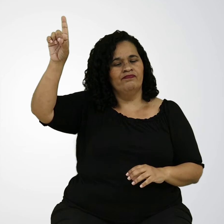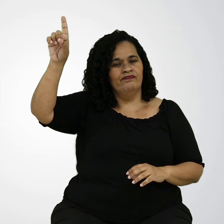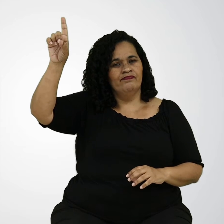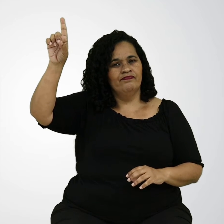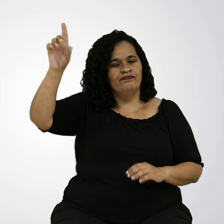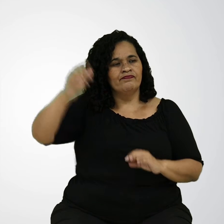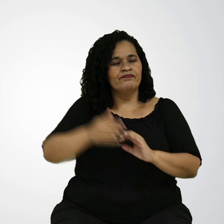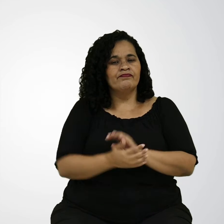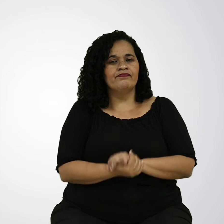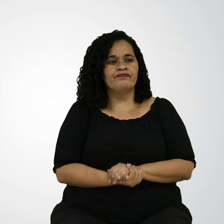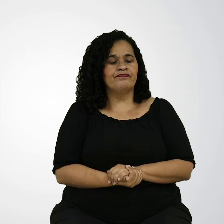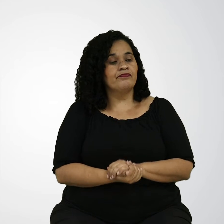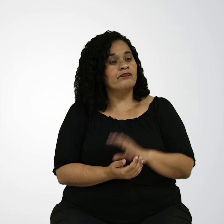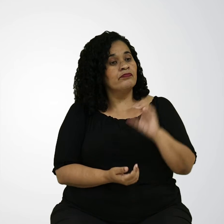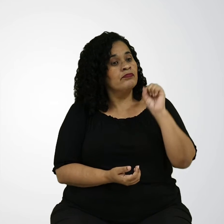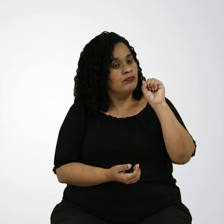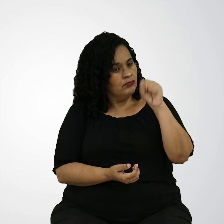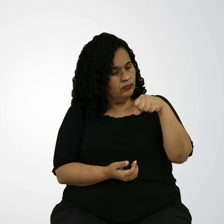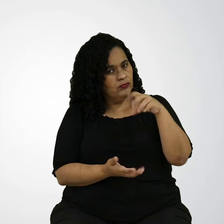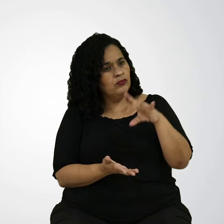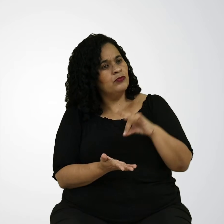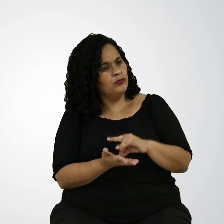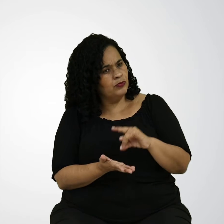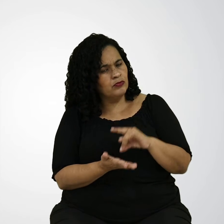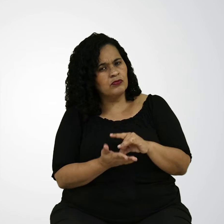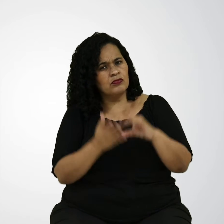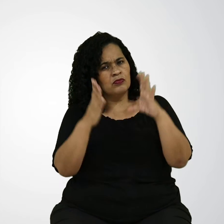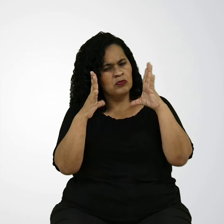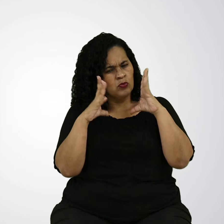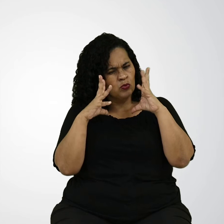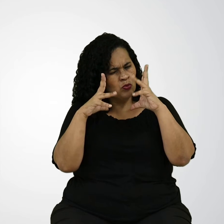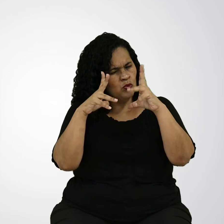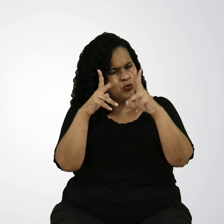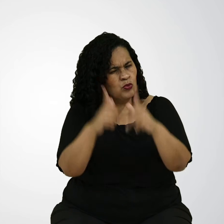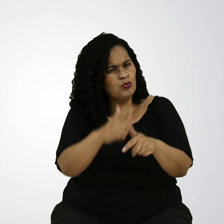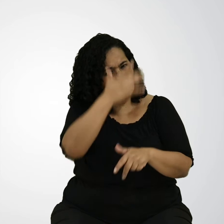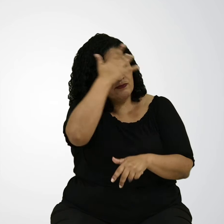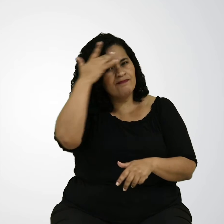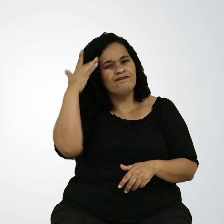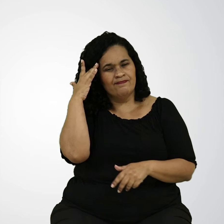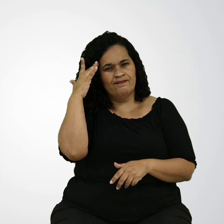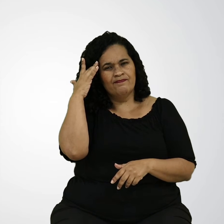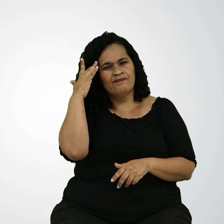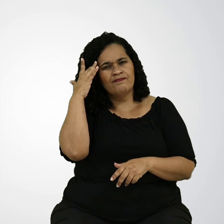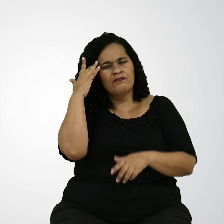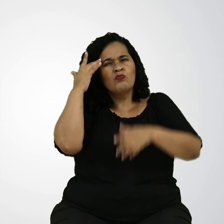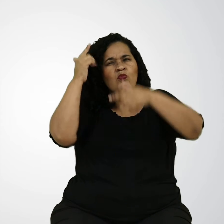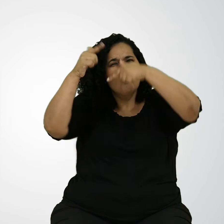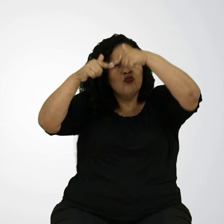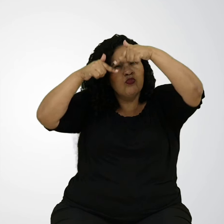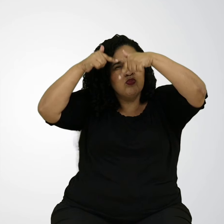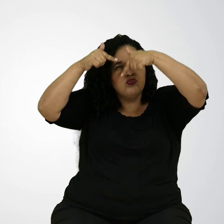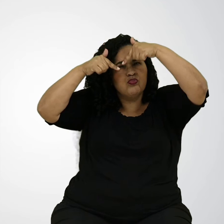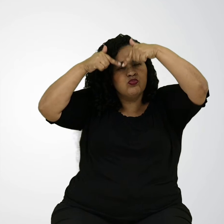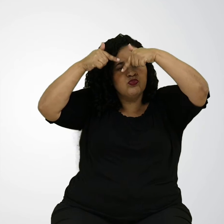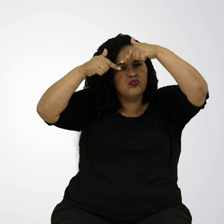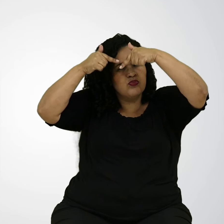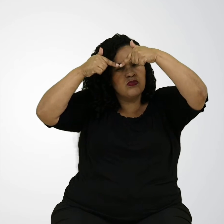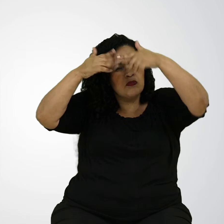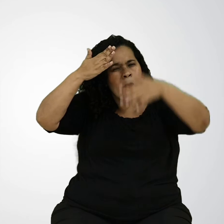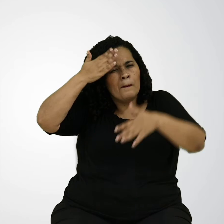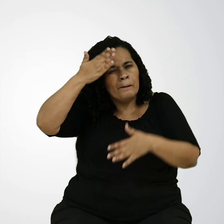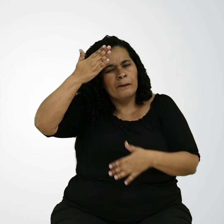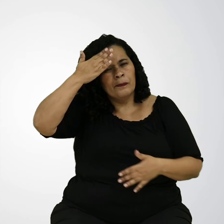E todos nós, se de fato colocarmos a nossa mente para trabalhar, nós